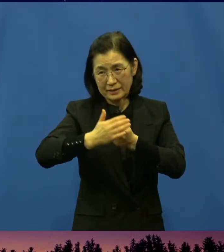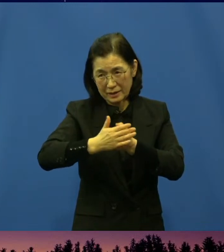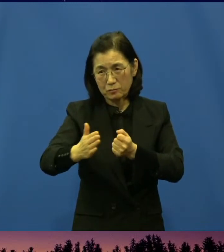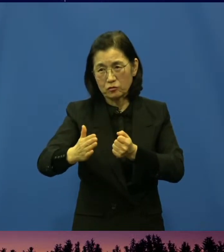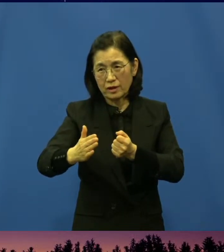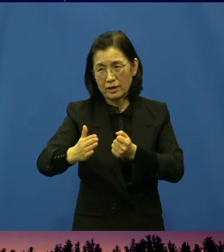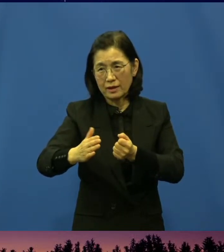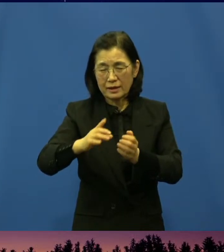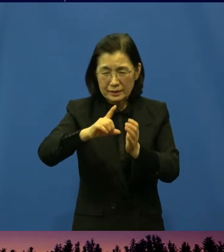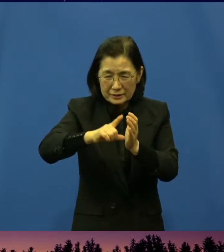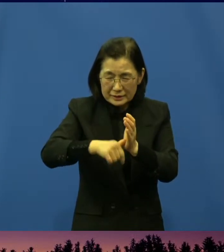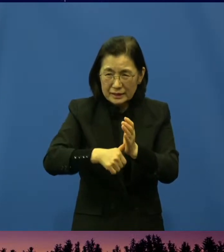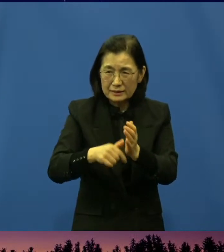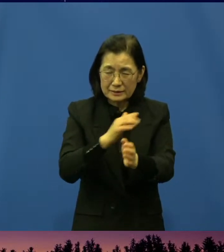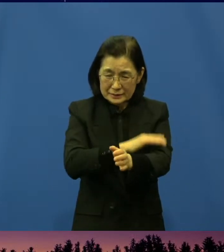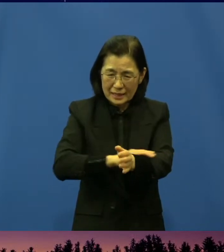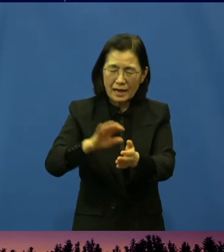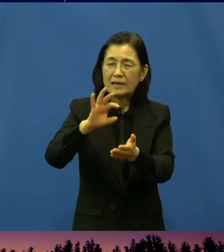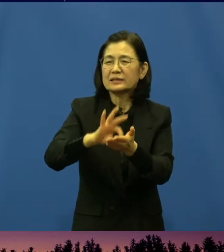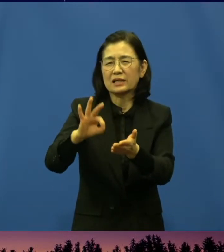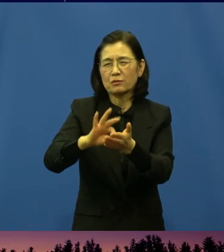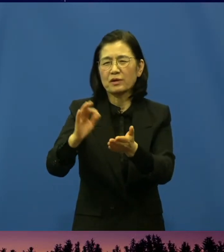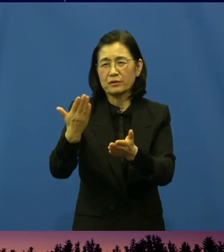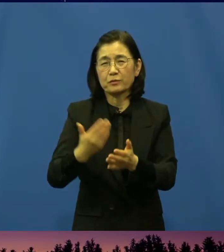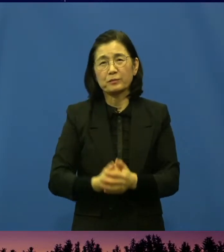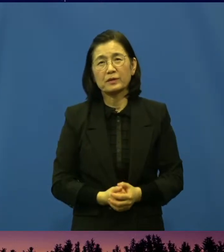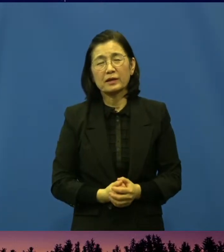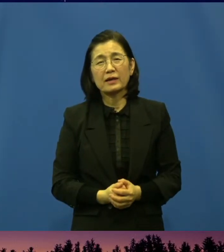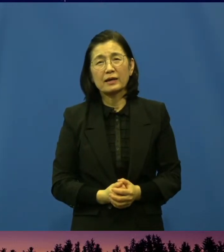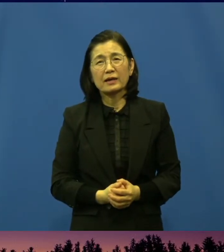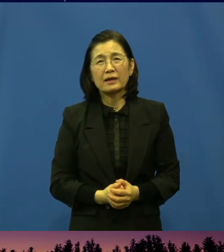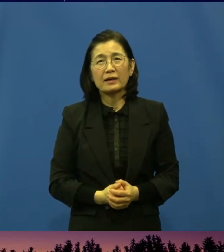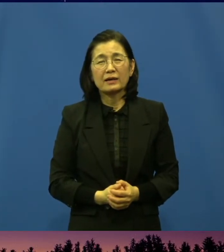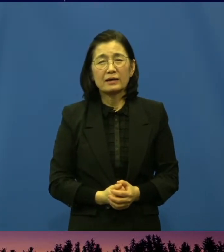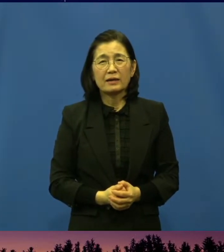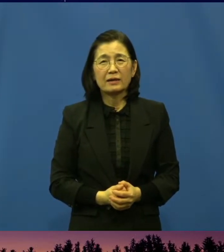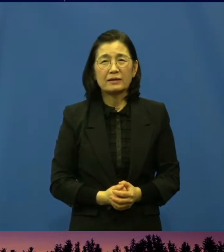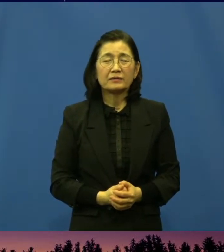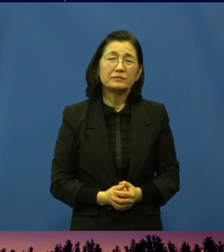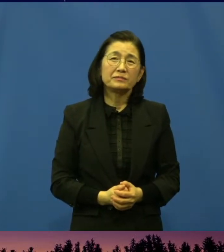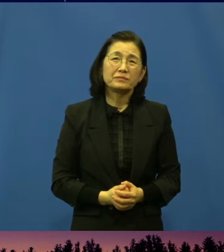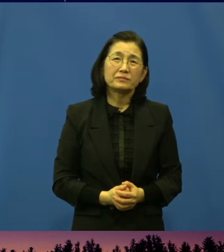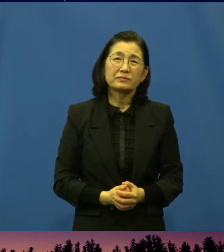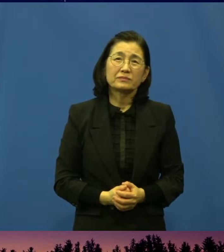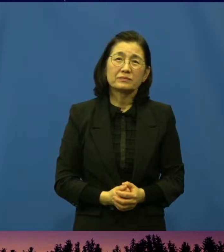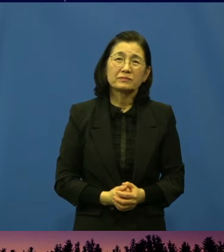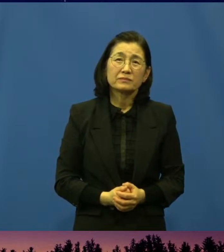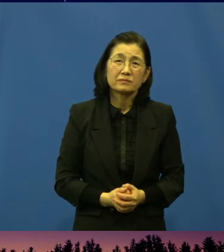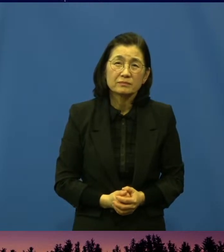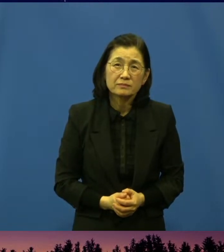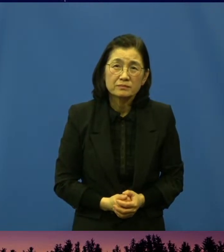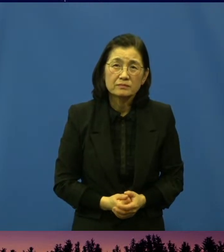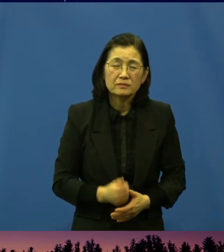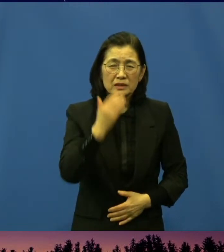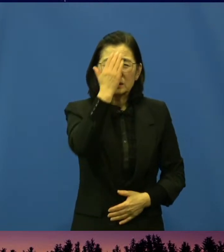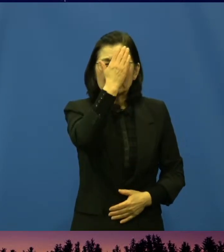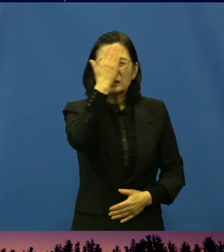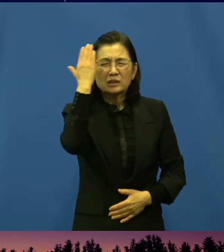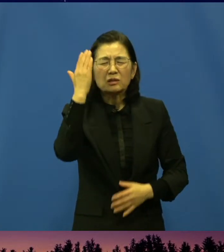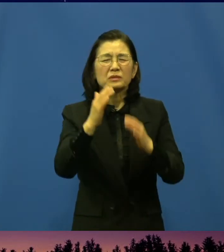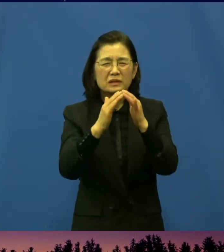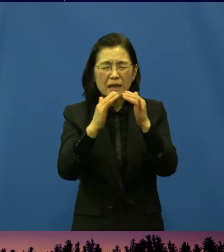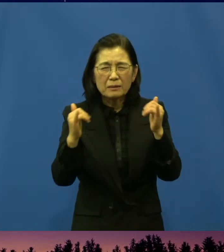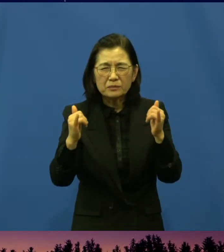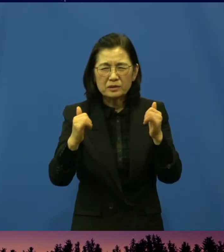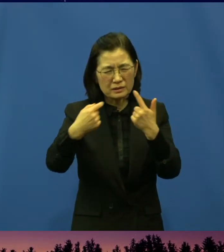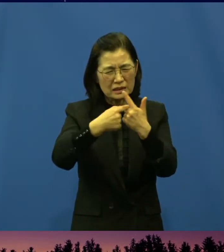것. 아마 여러분 이것은 나이가 젊을수록 이 부분이 와닿지 않을 거예요. 근데 연세가 들어갈수록